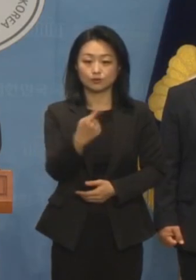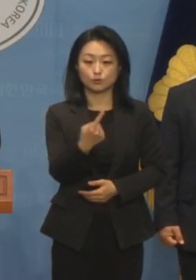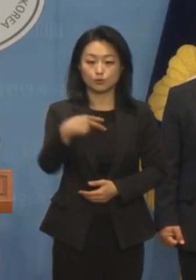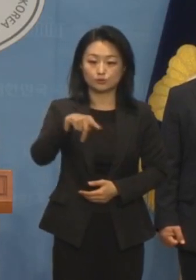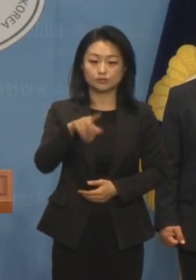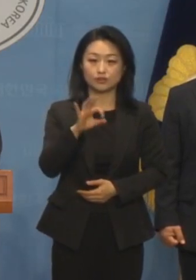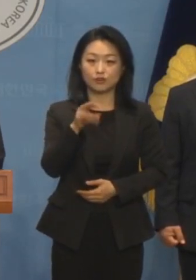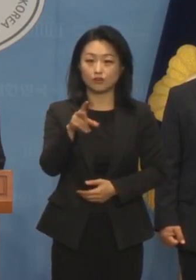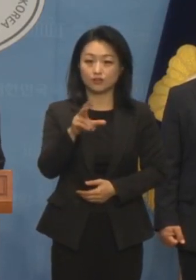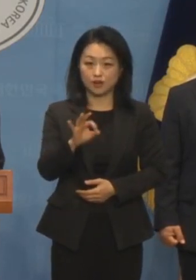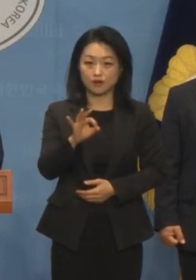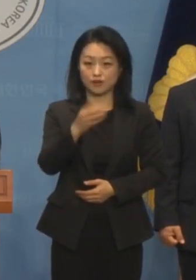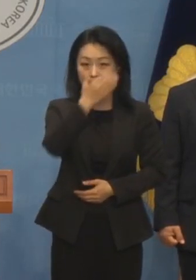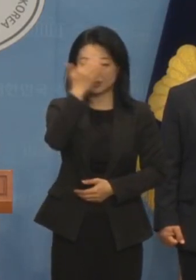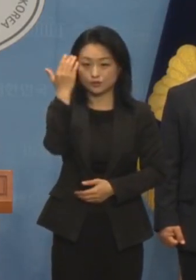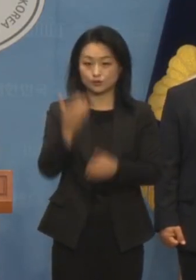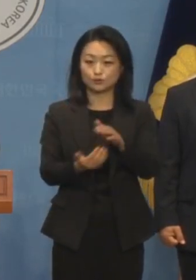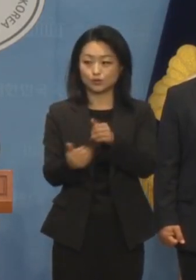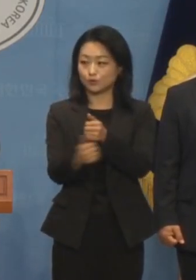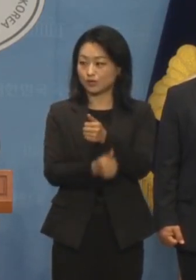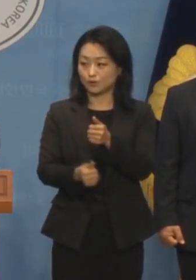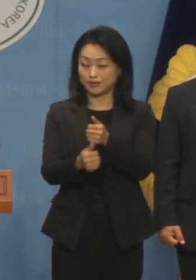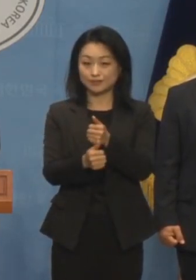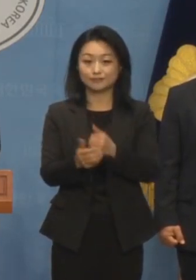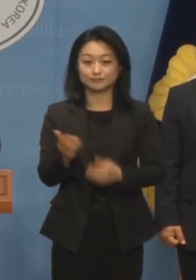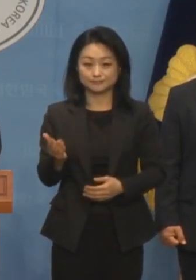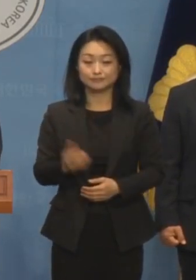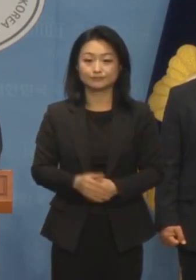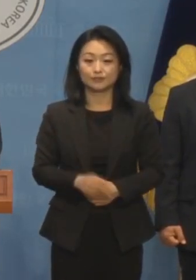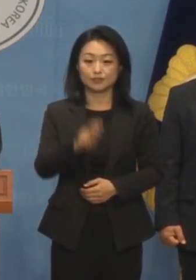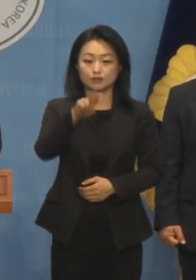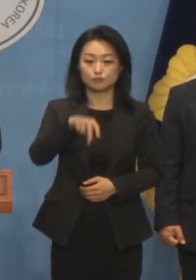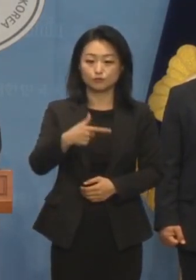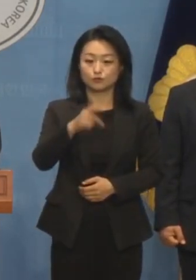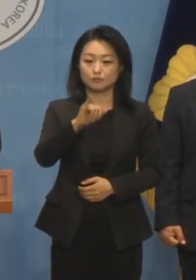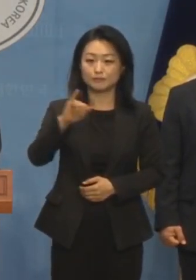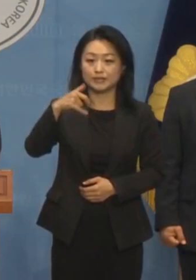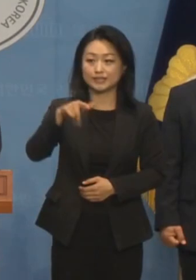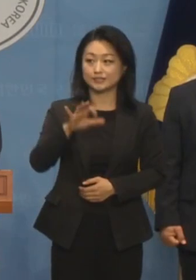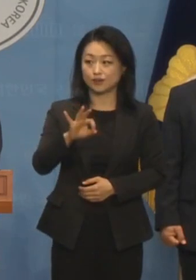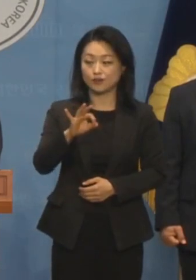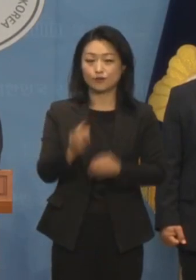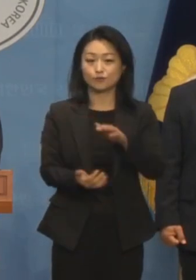청년 최고위원입니다. 네. 그리고 문미정 최고위원입니다.